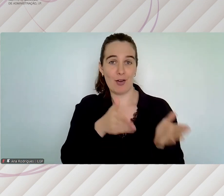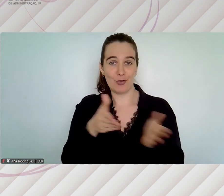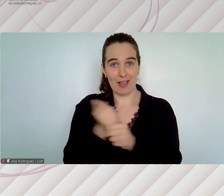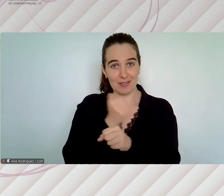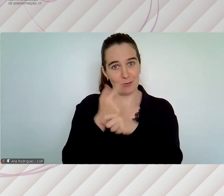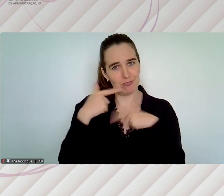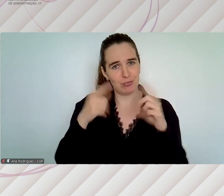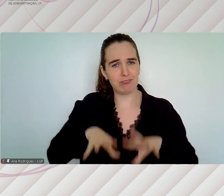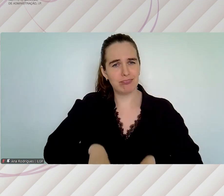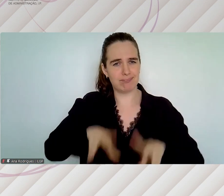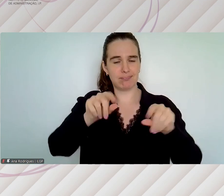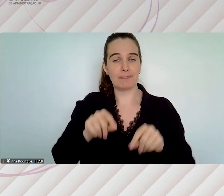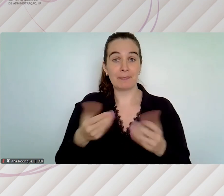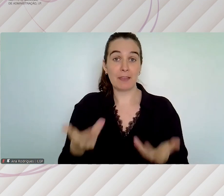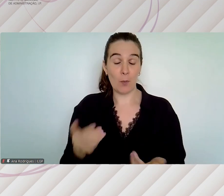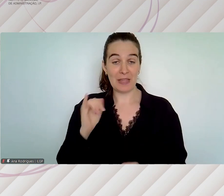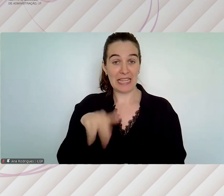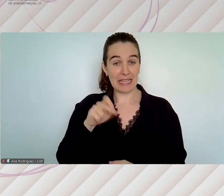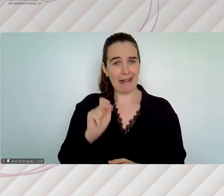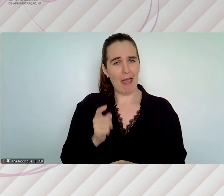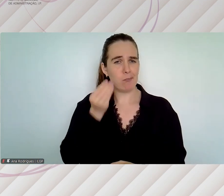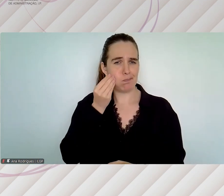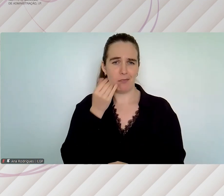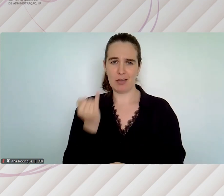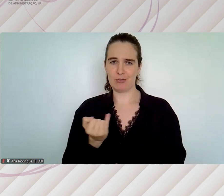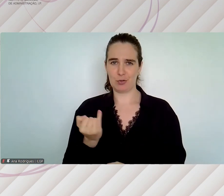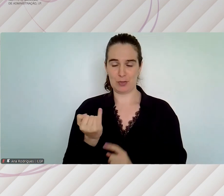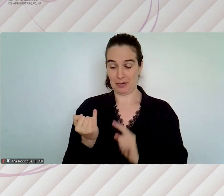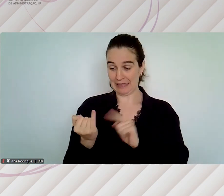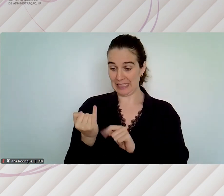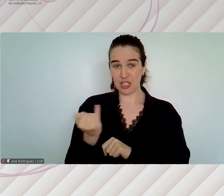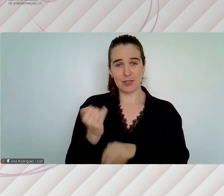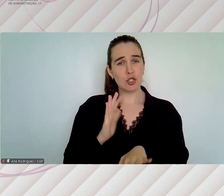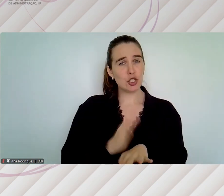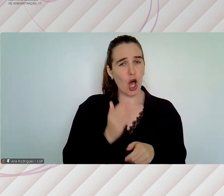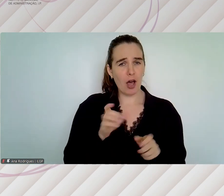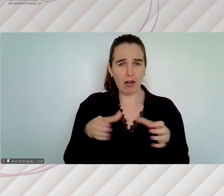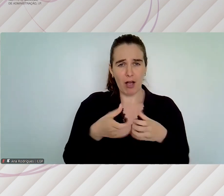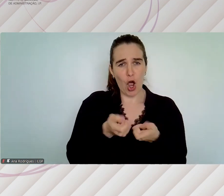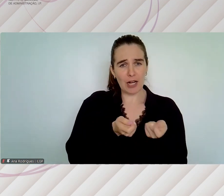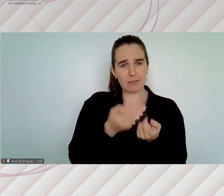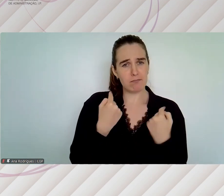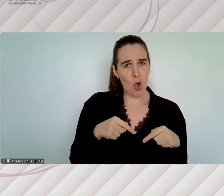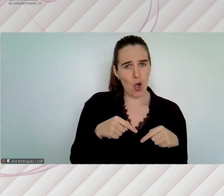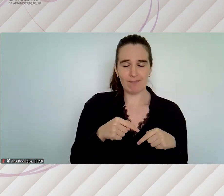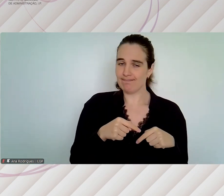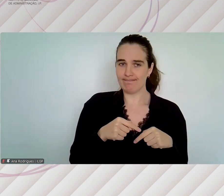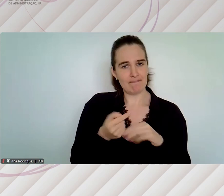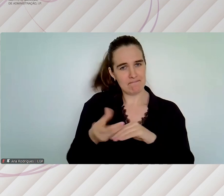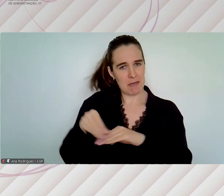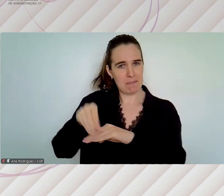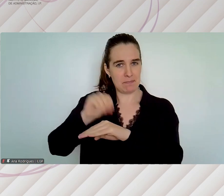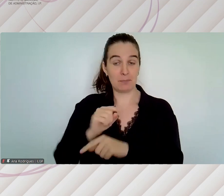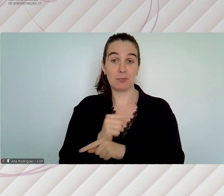faz dele uma instituição. Uma instituição é mais do que uma mera organização. Uma instituição, ensinam-nos os